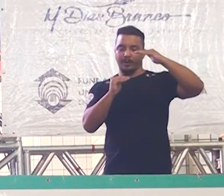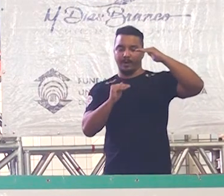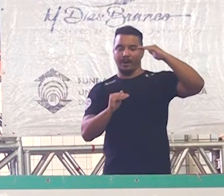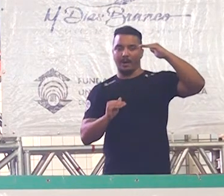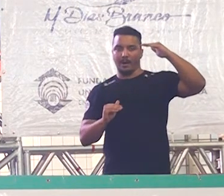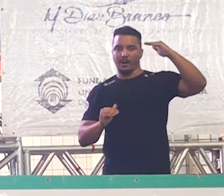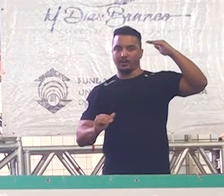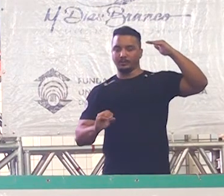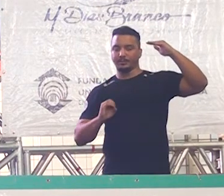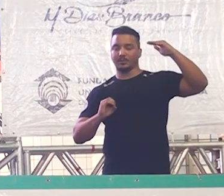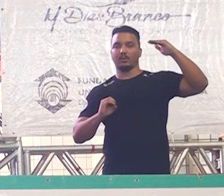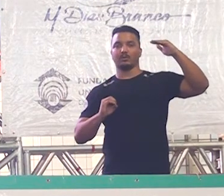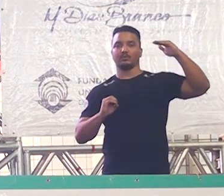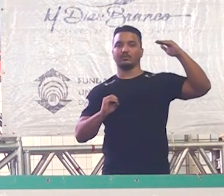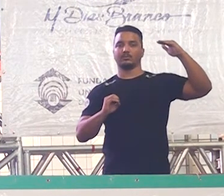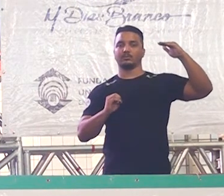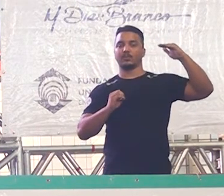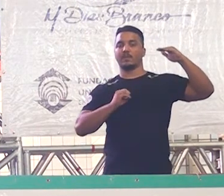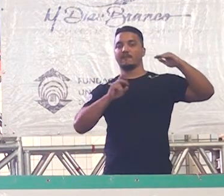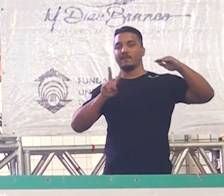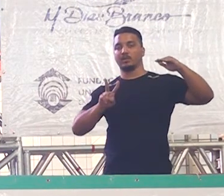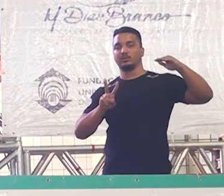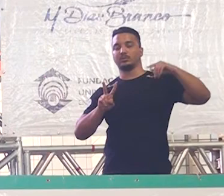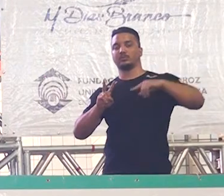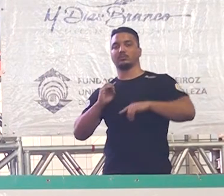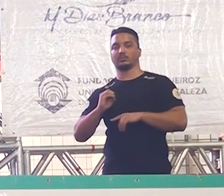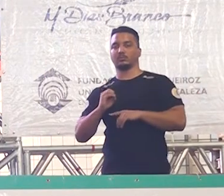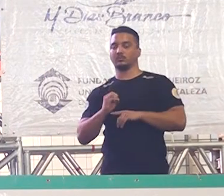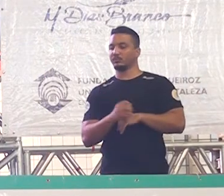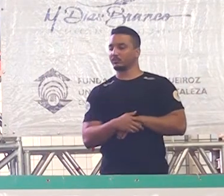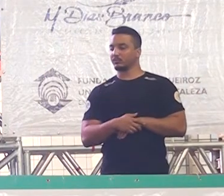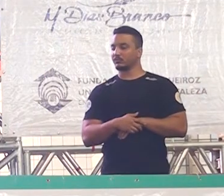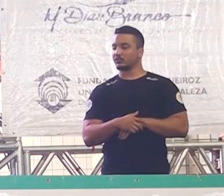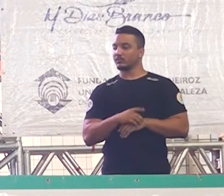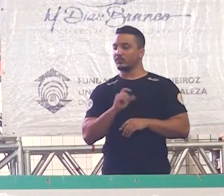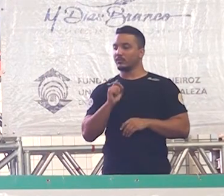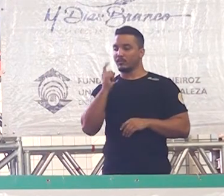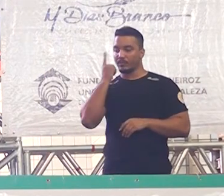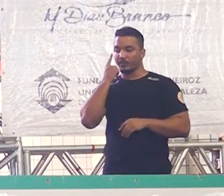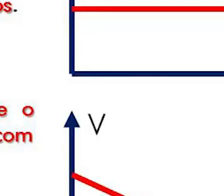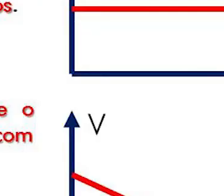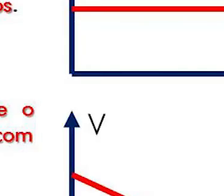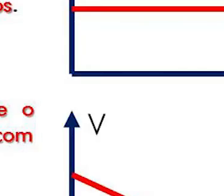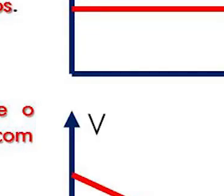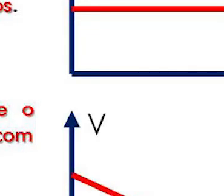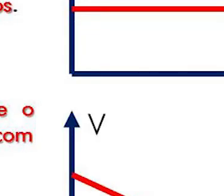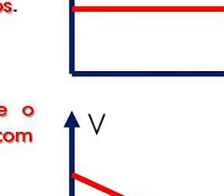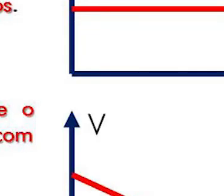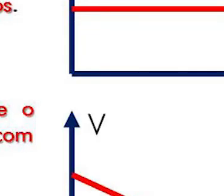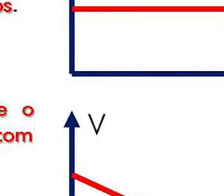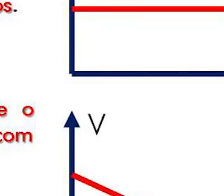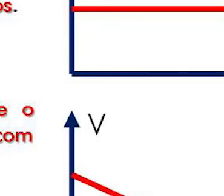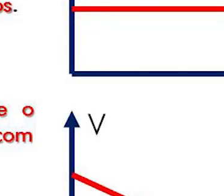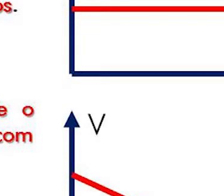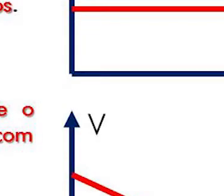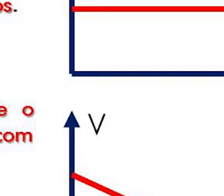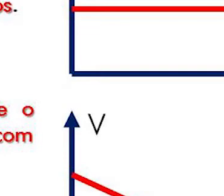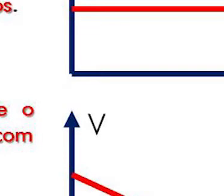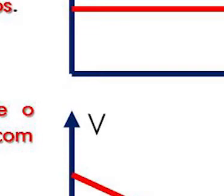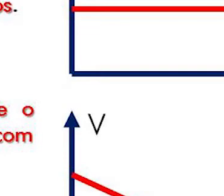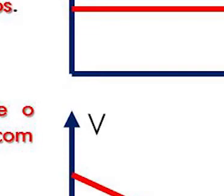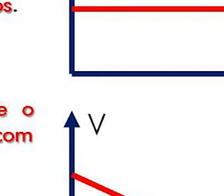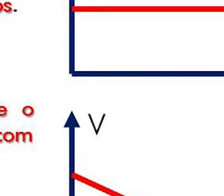gradativamente até zerar. Essa segunda parte aí seria o gráfico correspondente ao movimento